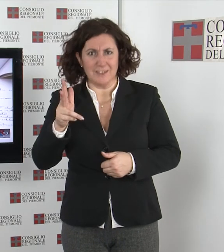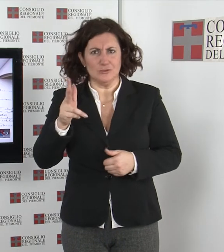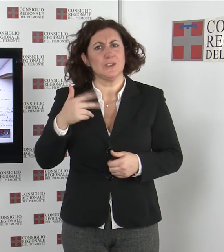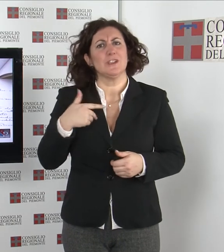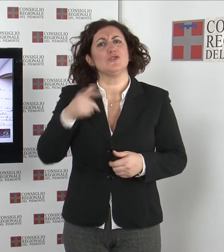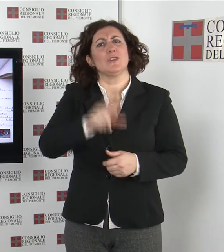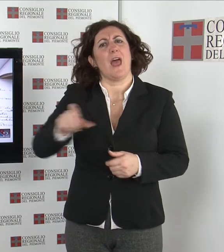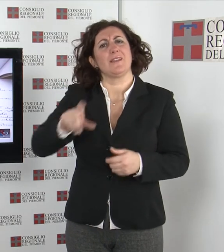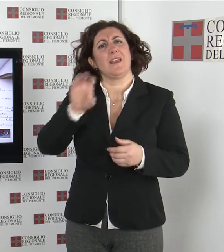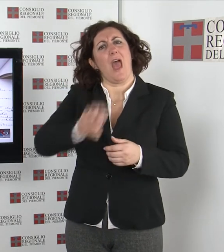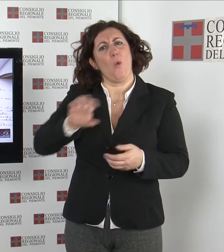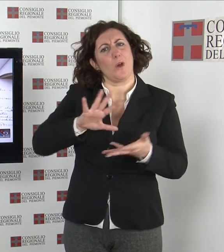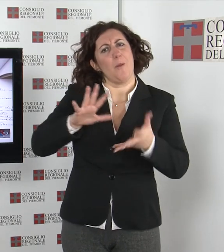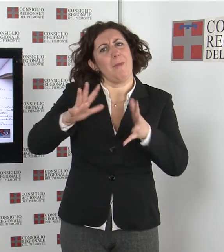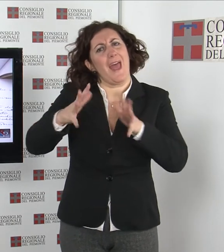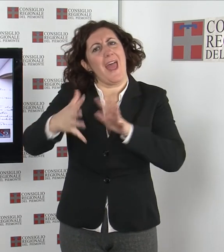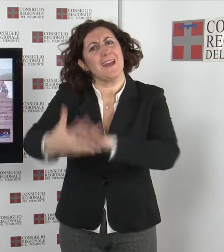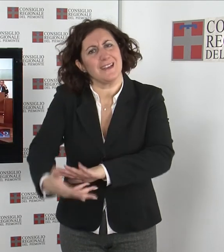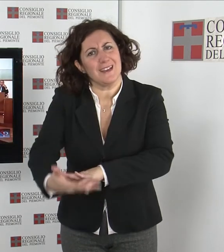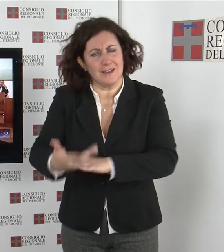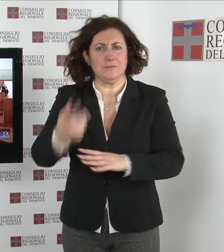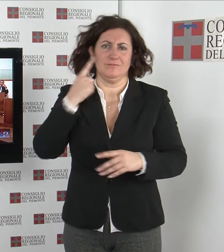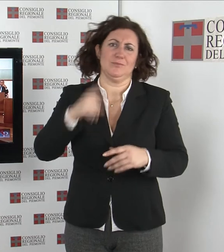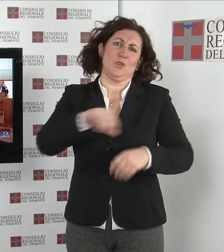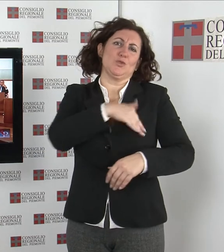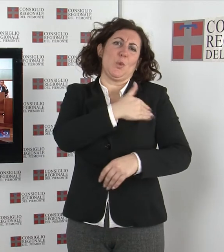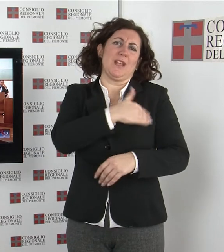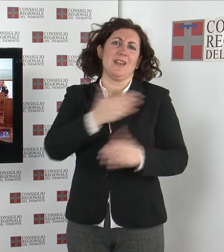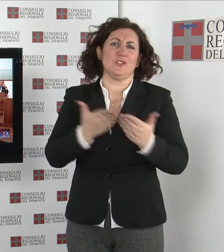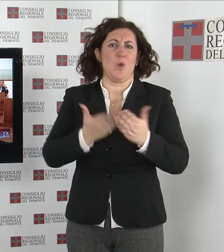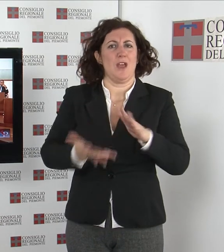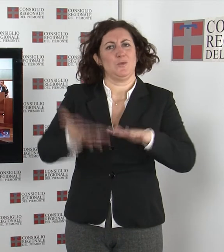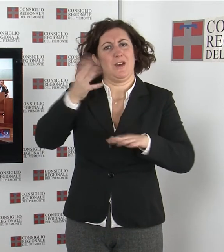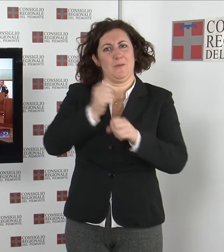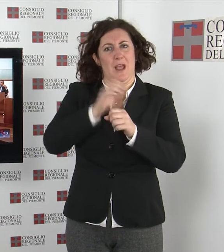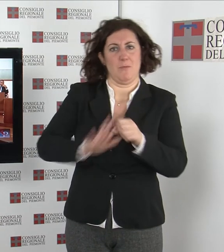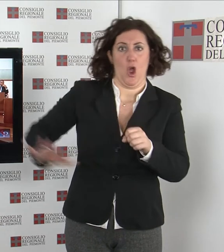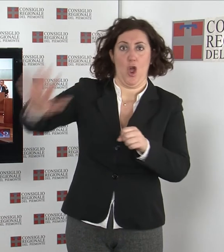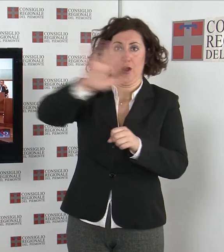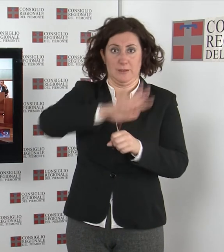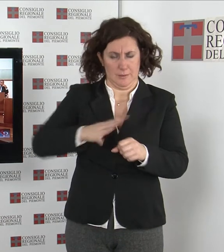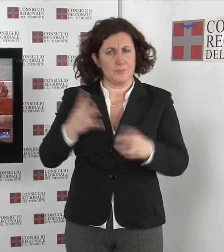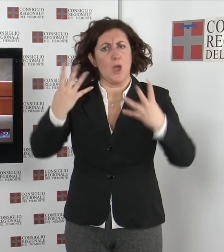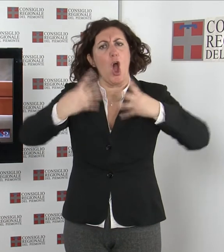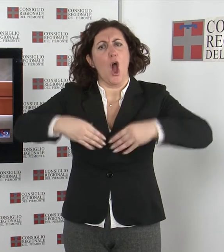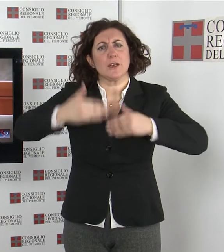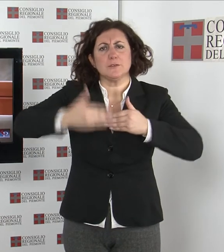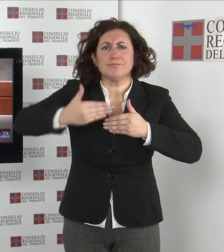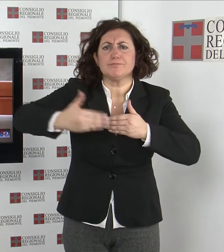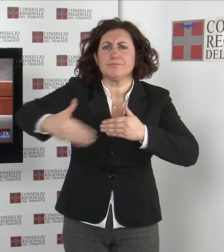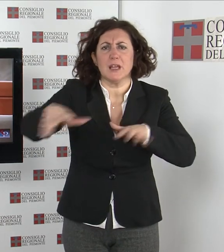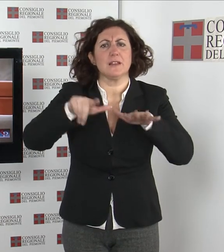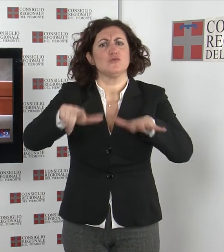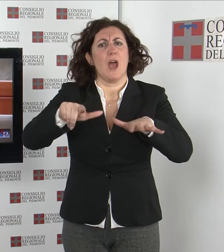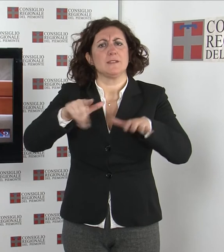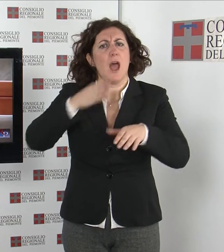studenti delle scuole superiori del Piemonte per preparare l'iniziativa sono organizzate 17 conferenze nelle scuole e il